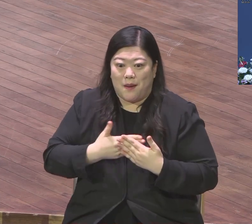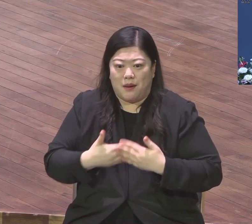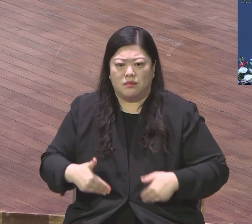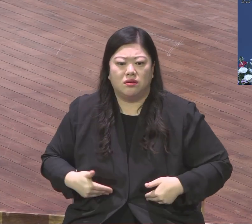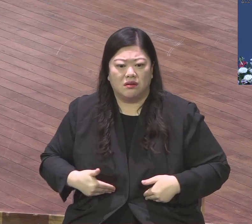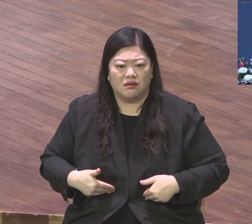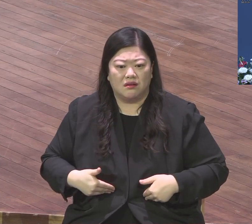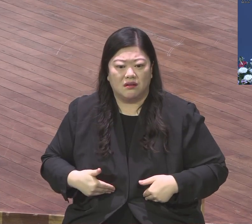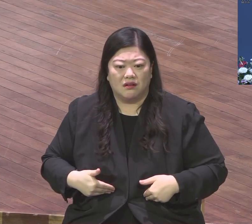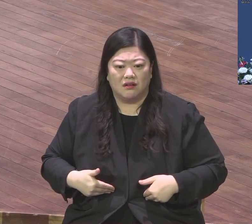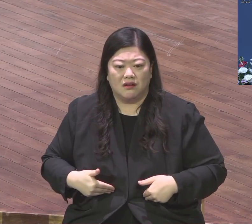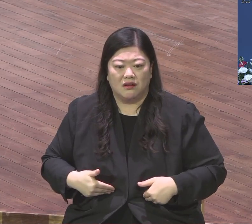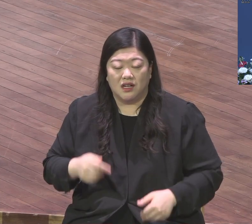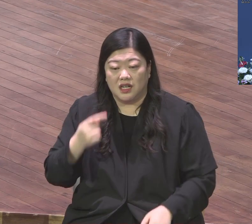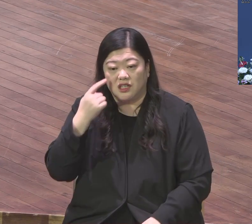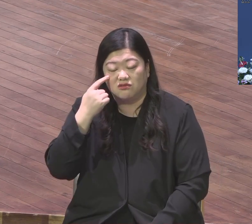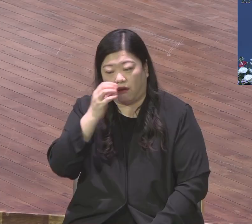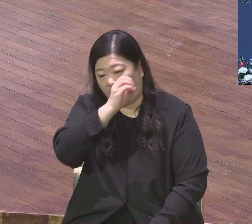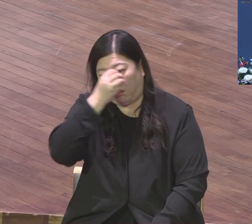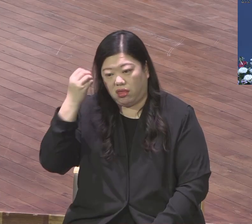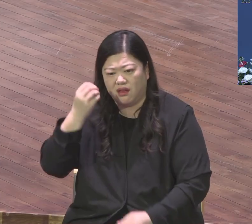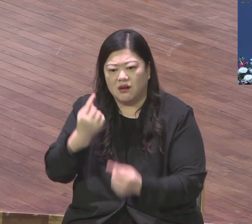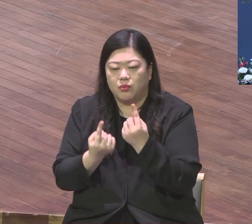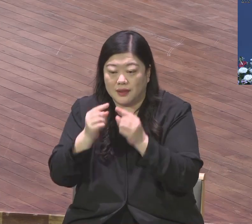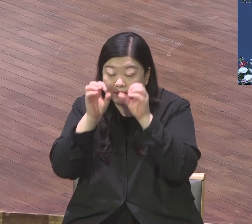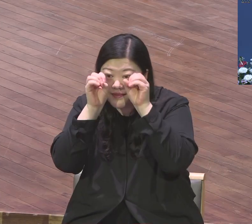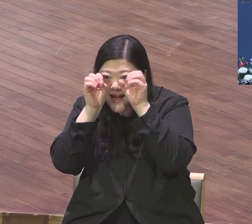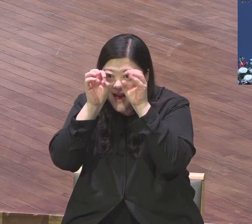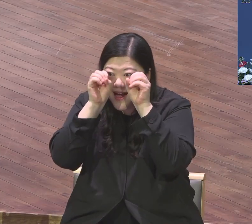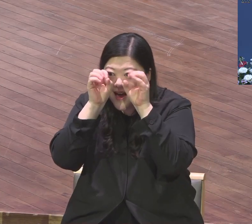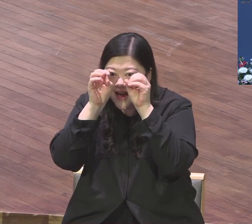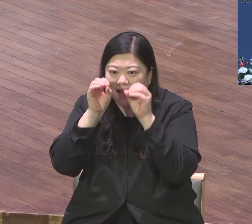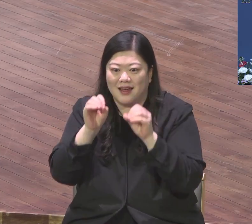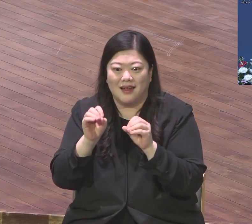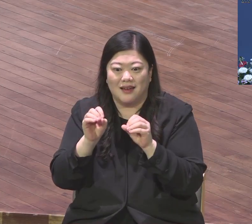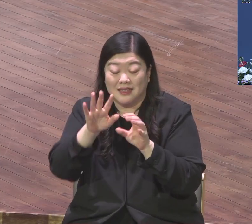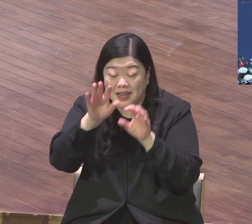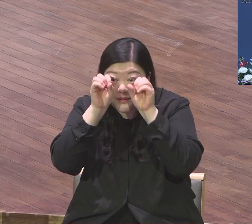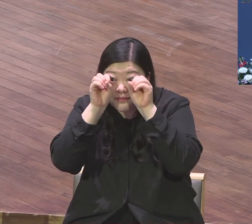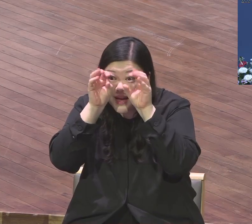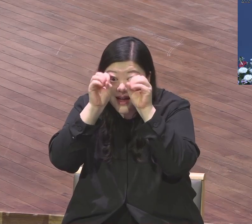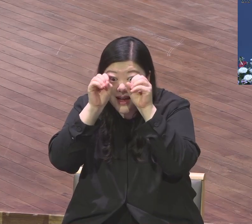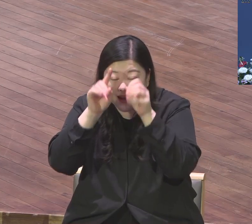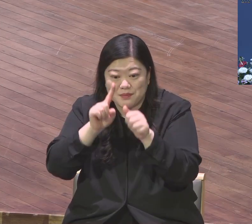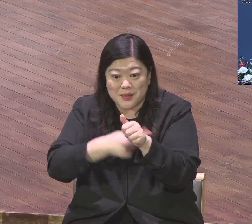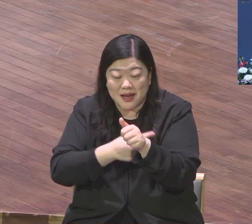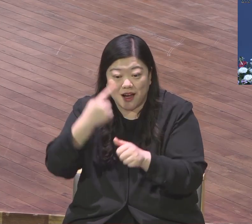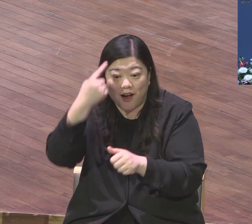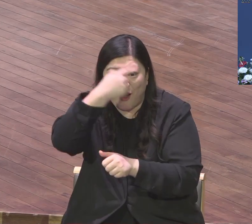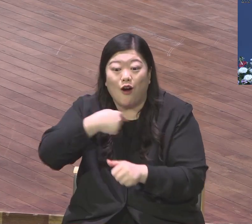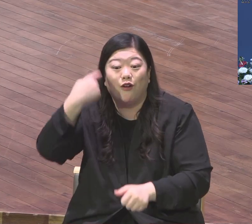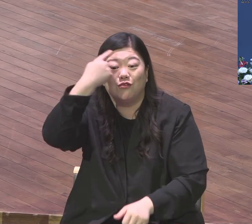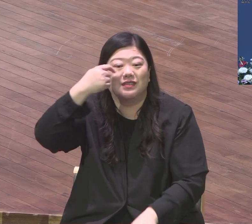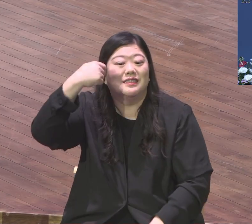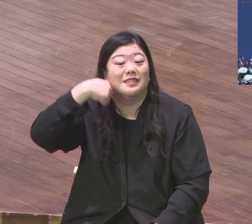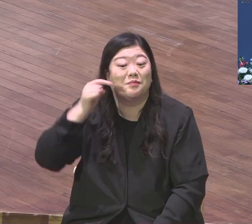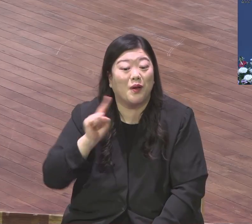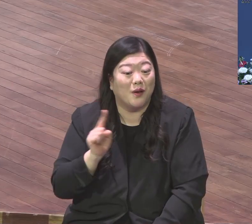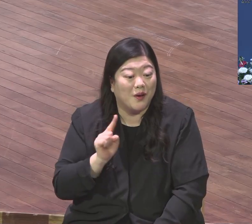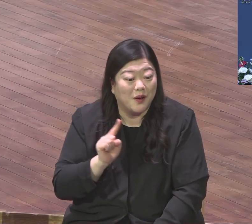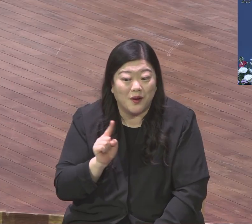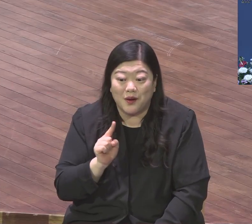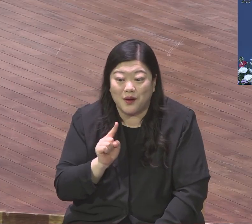것. 이런 성도의 얼굴 속에는요, 이 기대하는 성도들